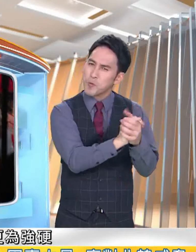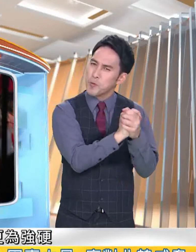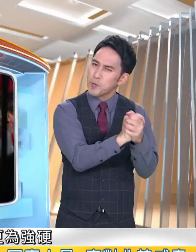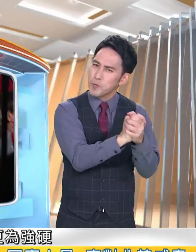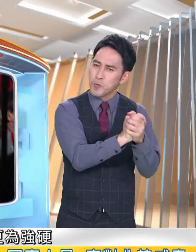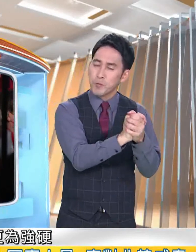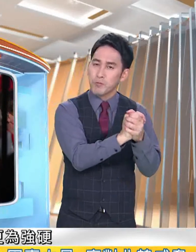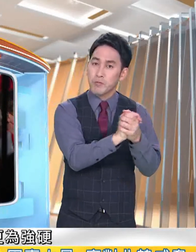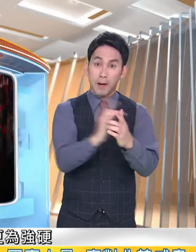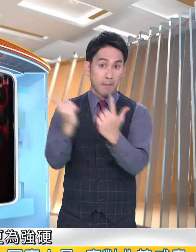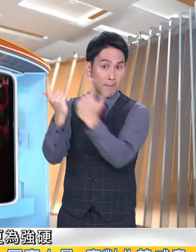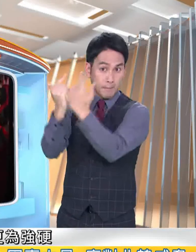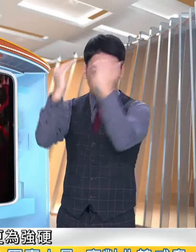硬。